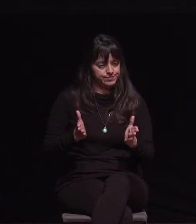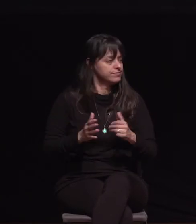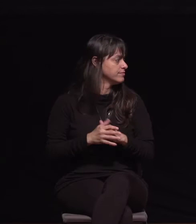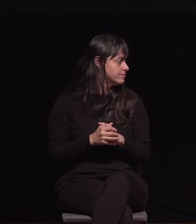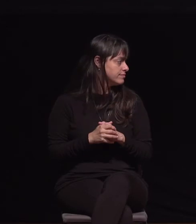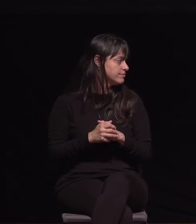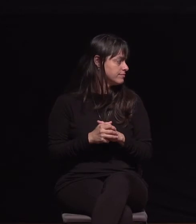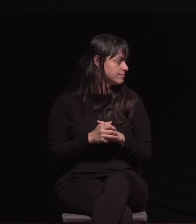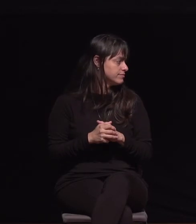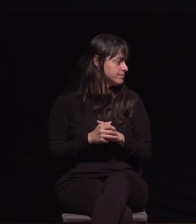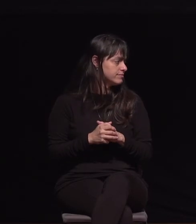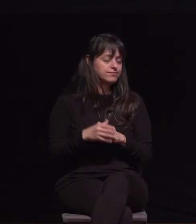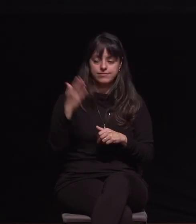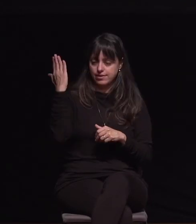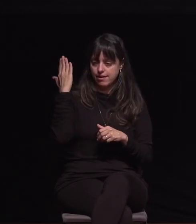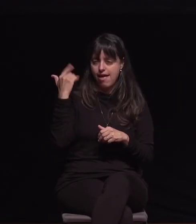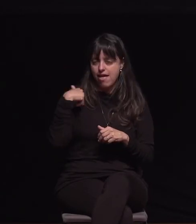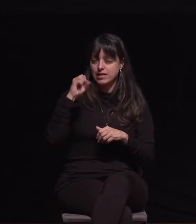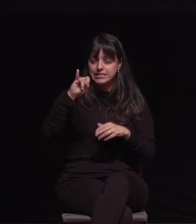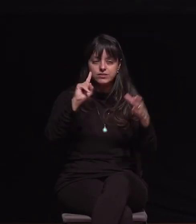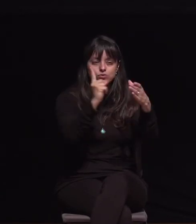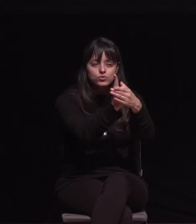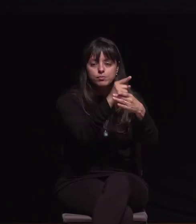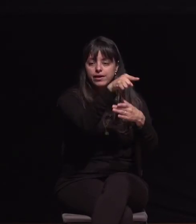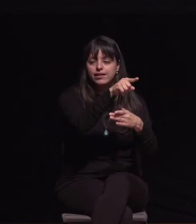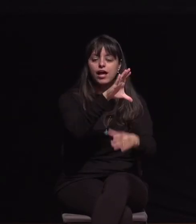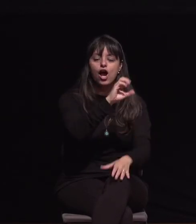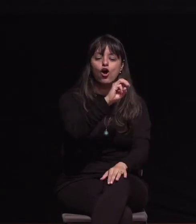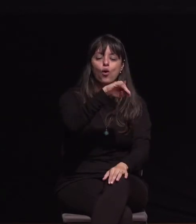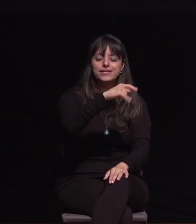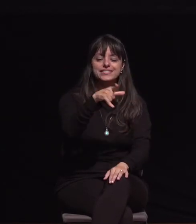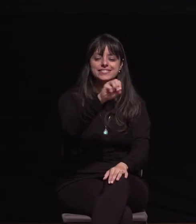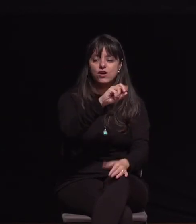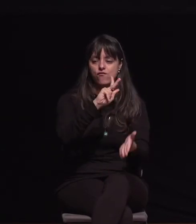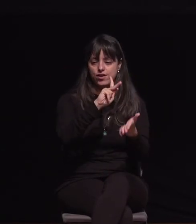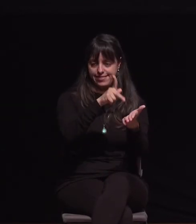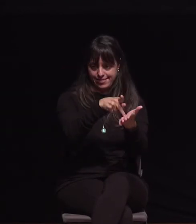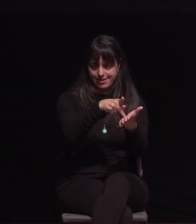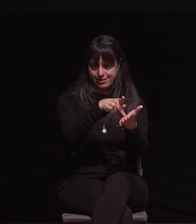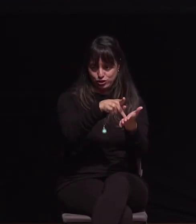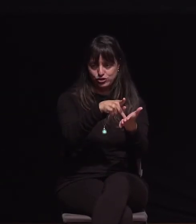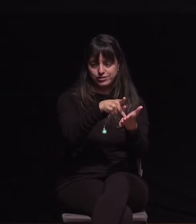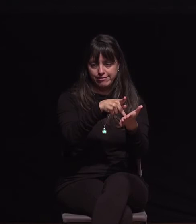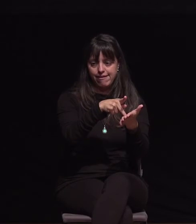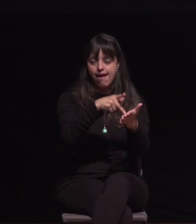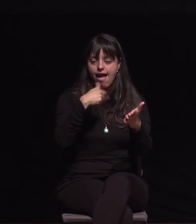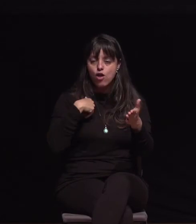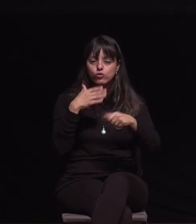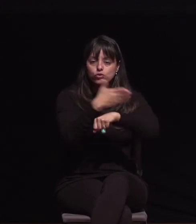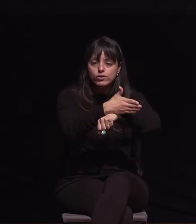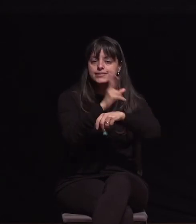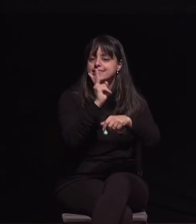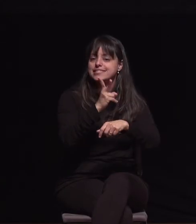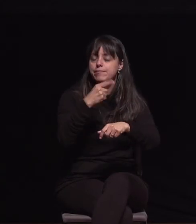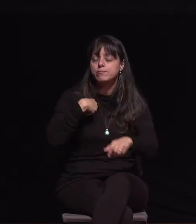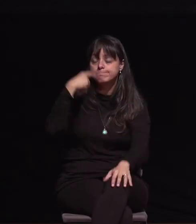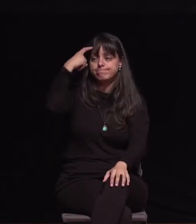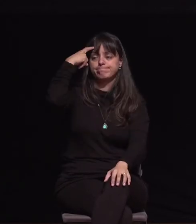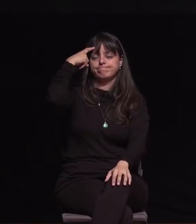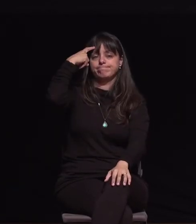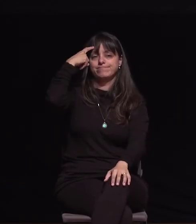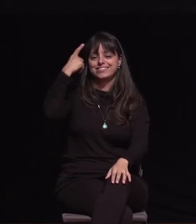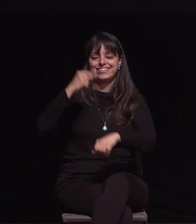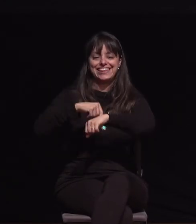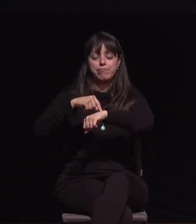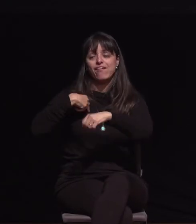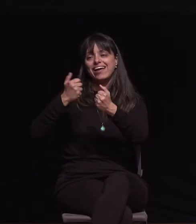Tanto é que quando eu estou na Comissão da Verdade, é pena que eu não posso estar conversando com vocês, que o tempo, né, aqui corre, o